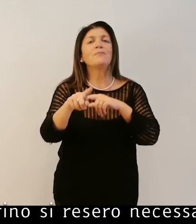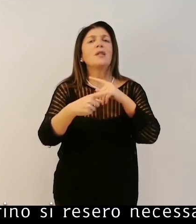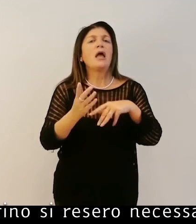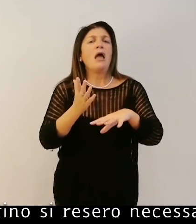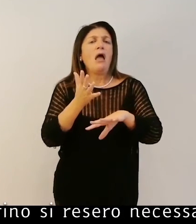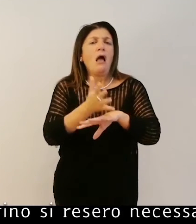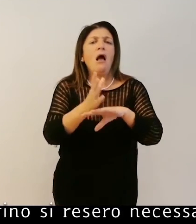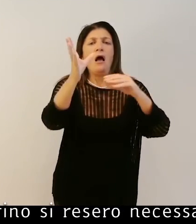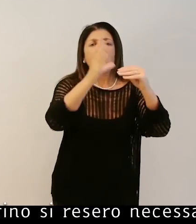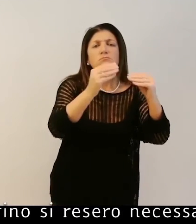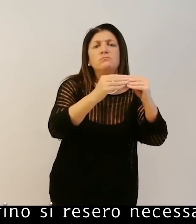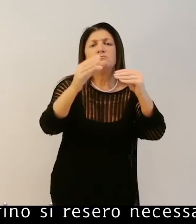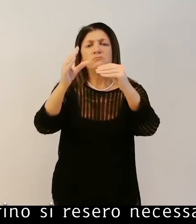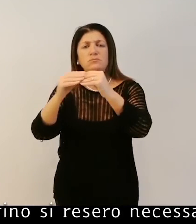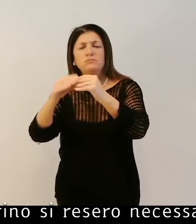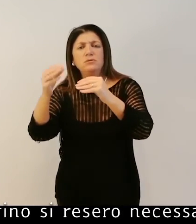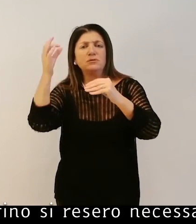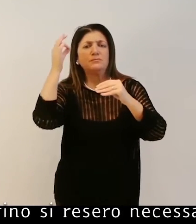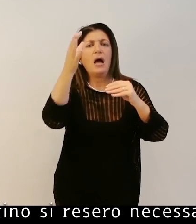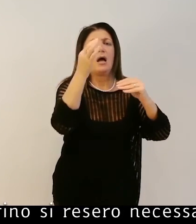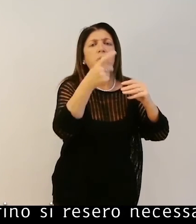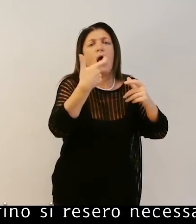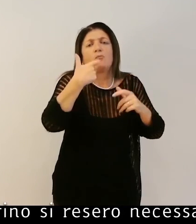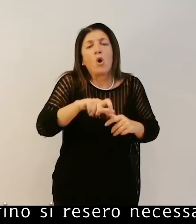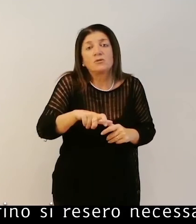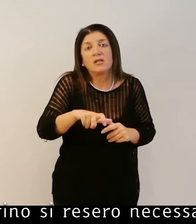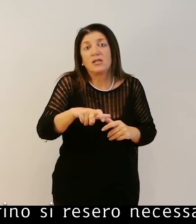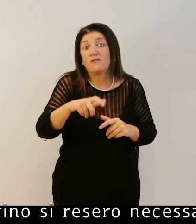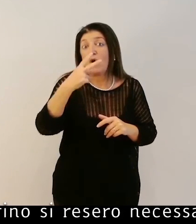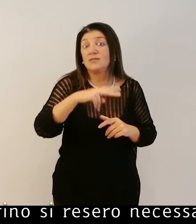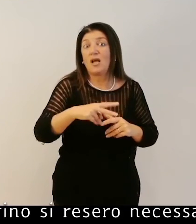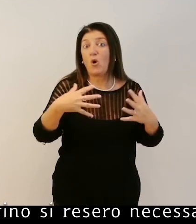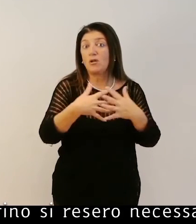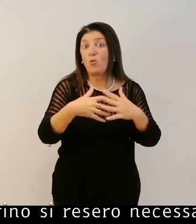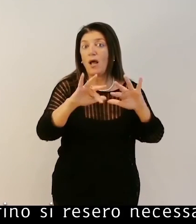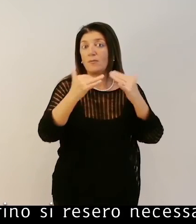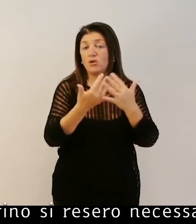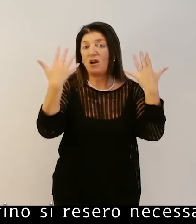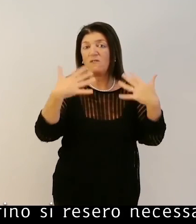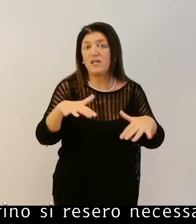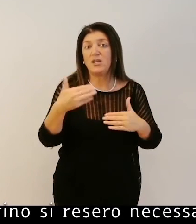Interventi di ripristino si resero necessari dopo i danni causati dalla Seconda Guerra Mondiale.